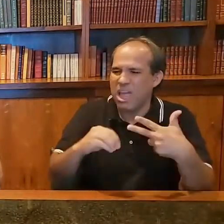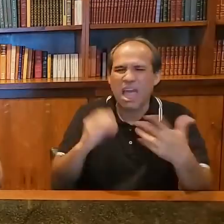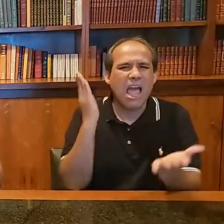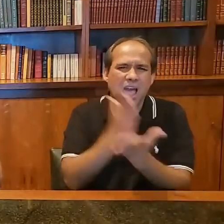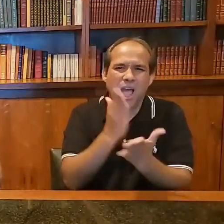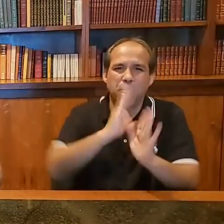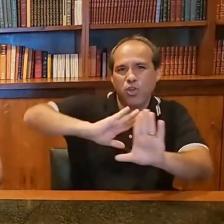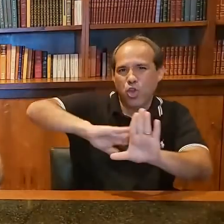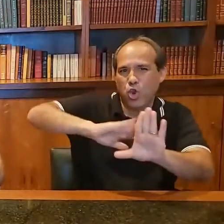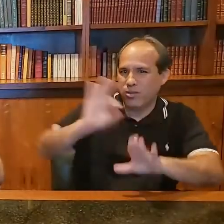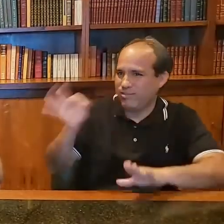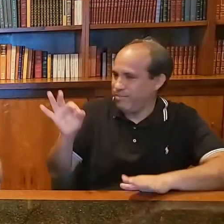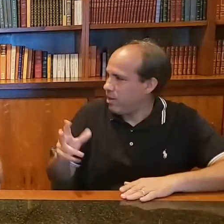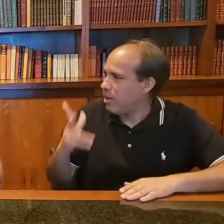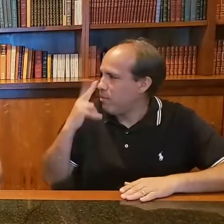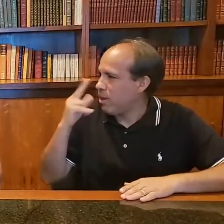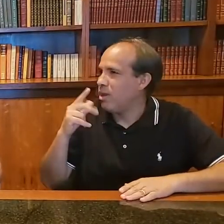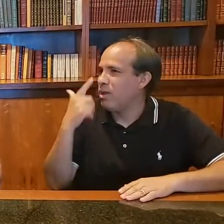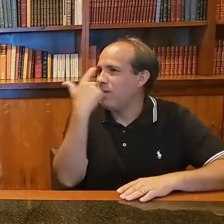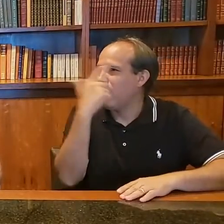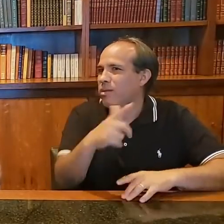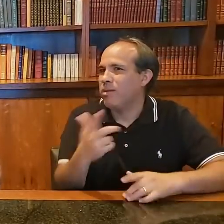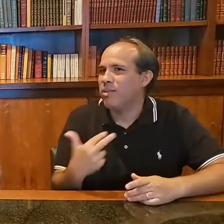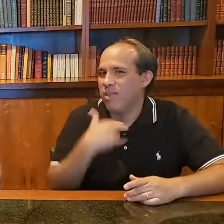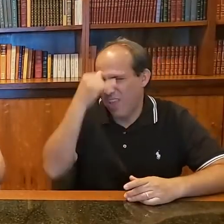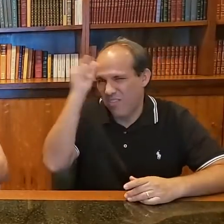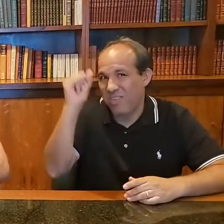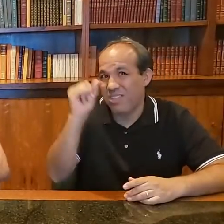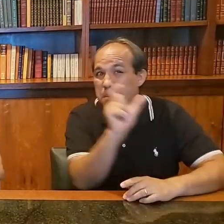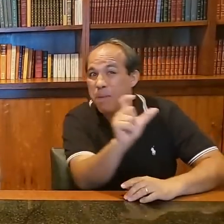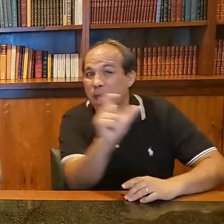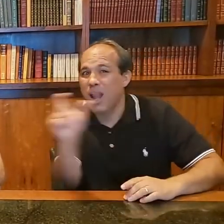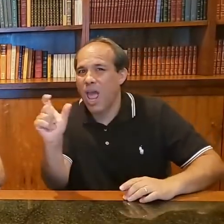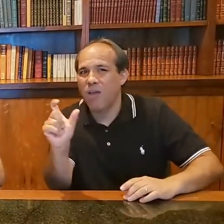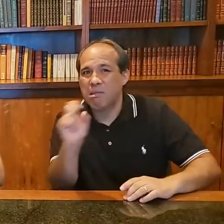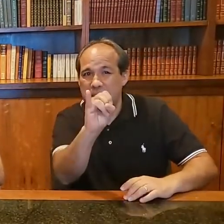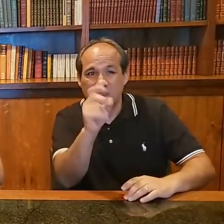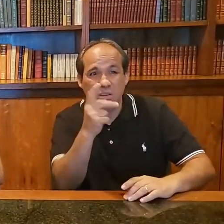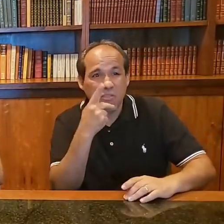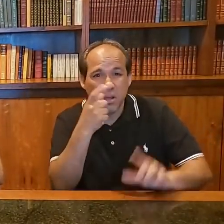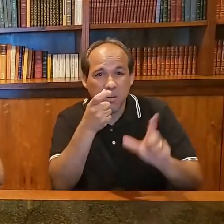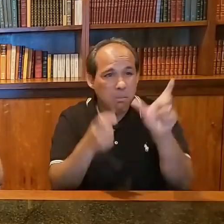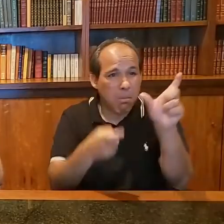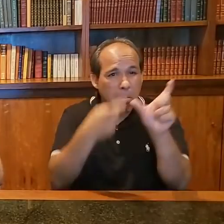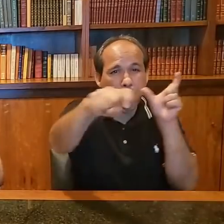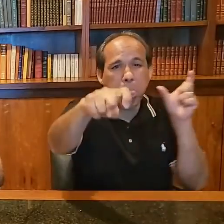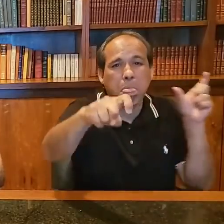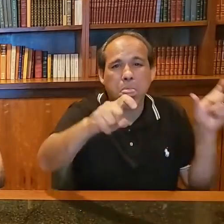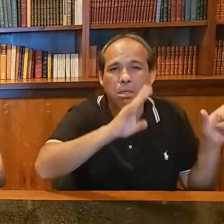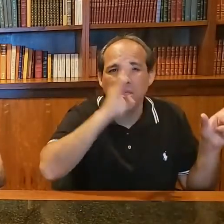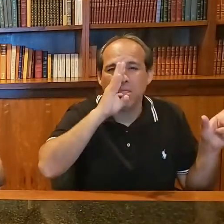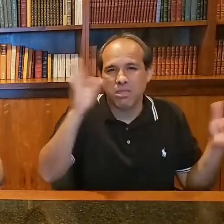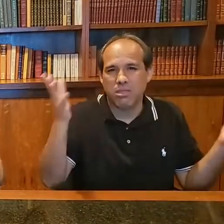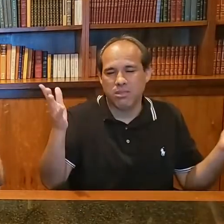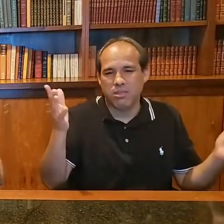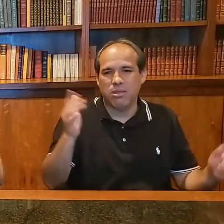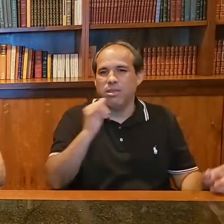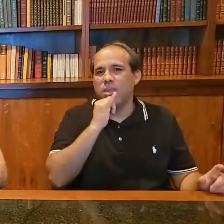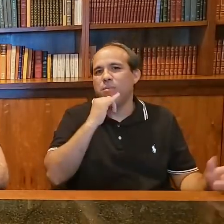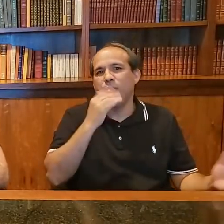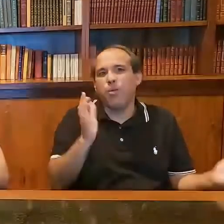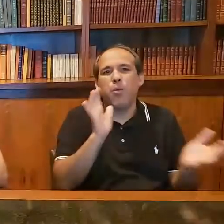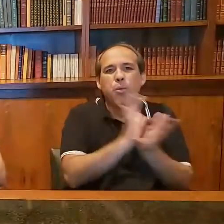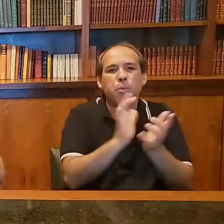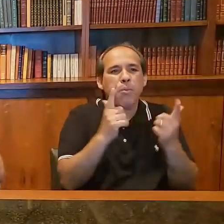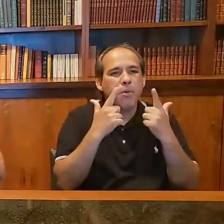historinha. Não vamos falar aqui, pega até mal falar. Tá, tem certas coisas ali. No linguajar de tal tipo, qual